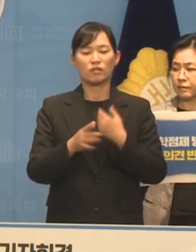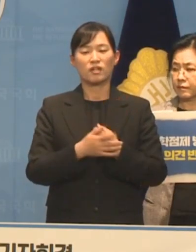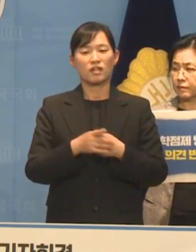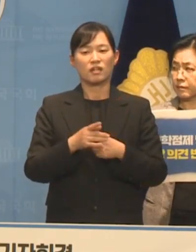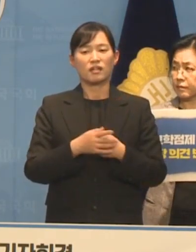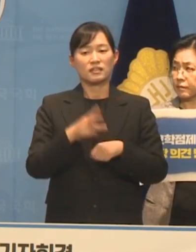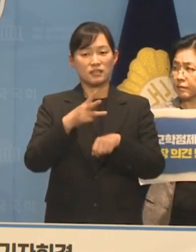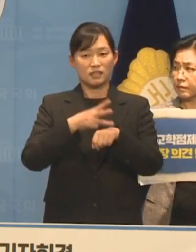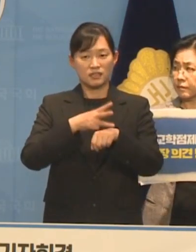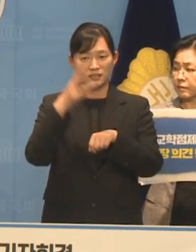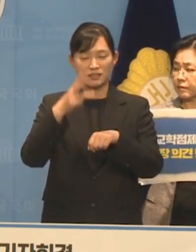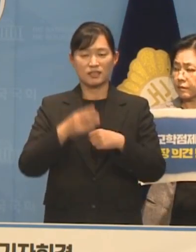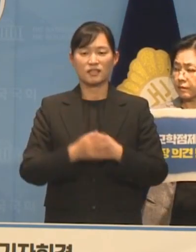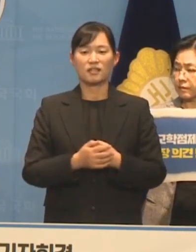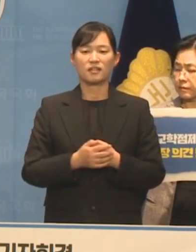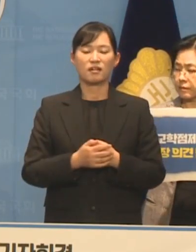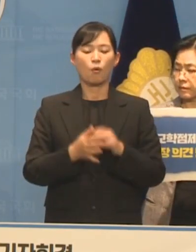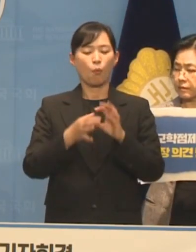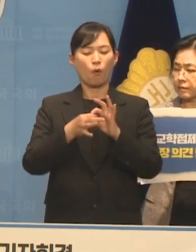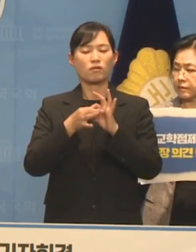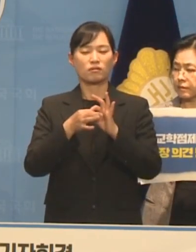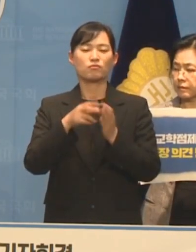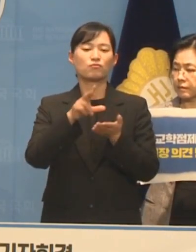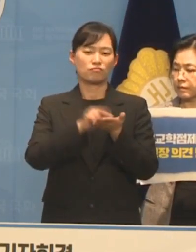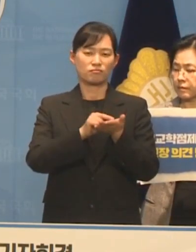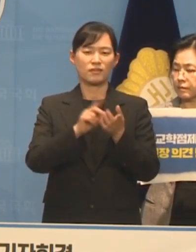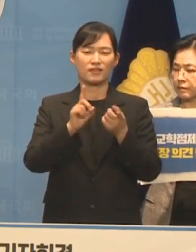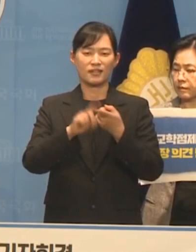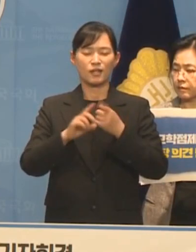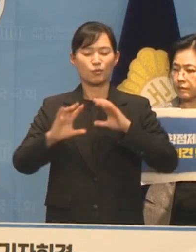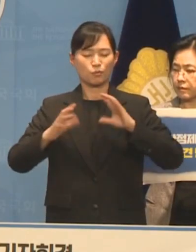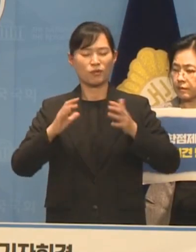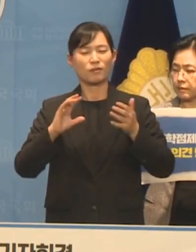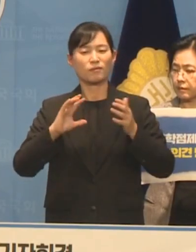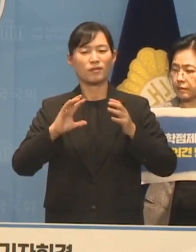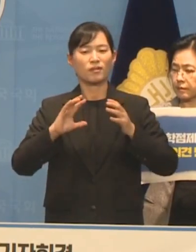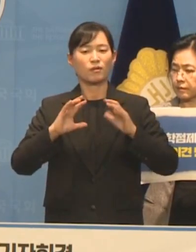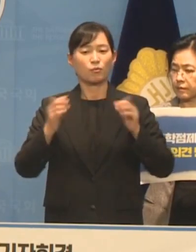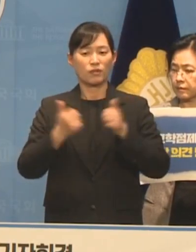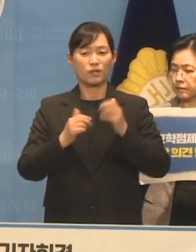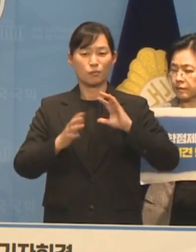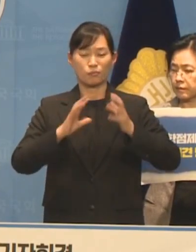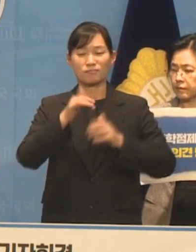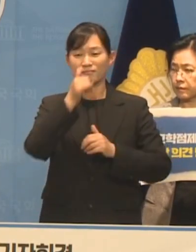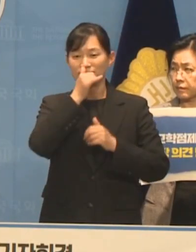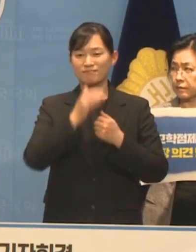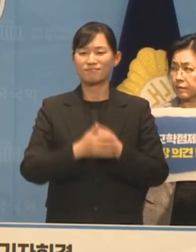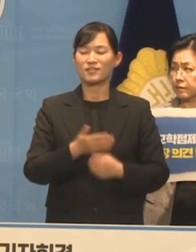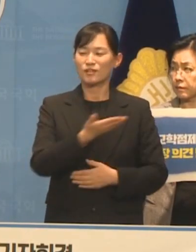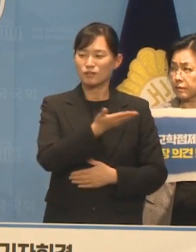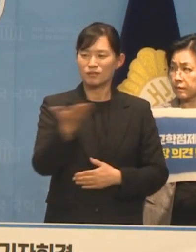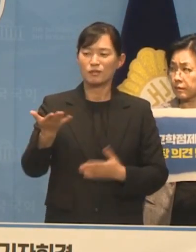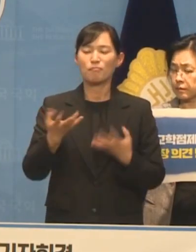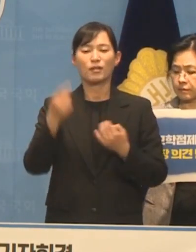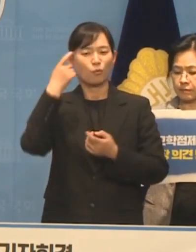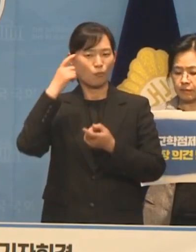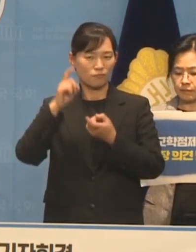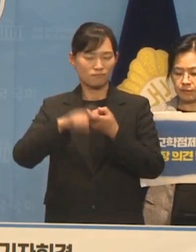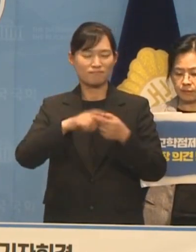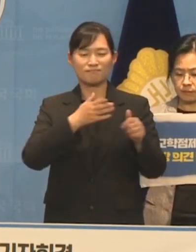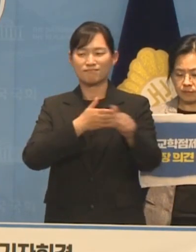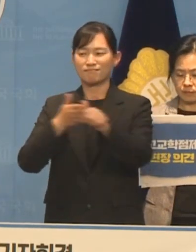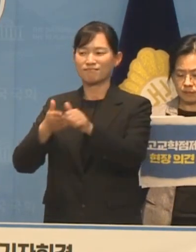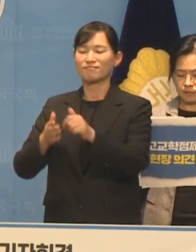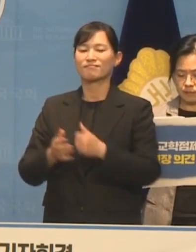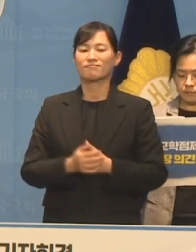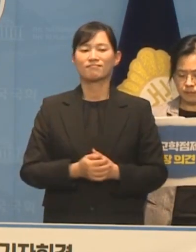국회의원 제2세미나실에서 관련된 주제의 국회 토론회가 있겠습니다. 언론인 여러분들의 많은 관심을